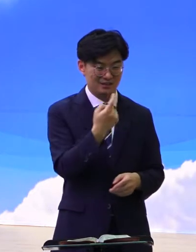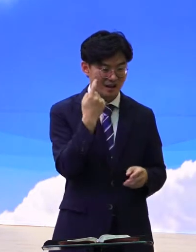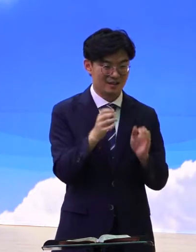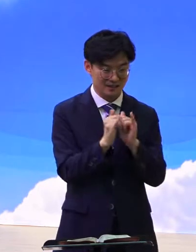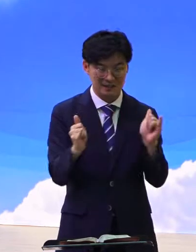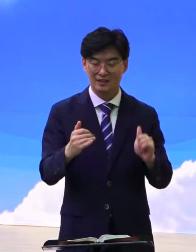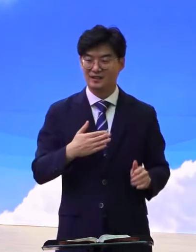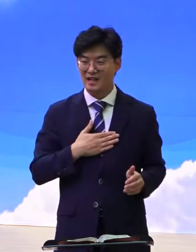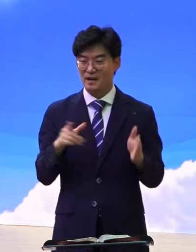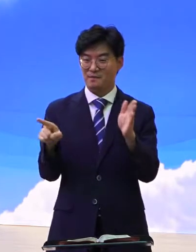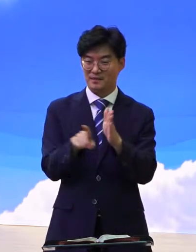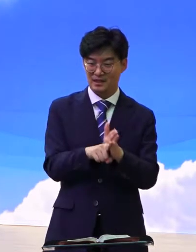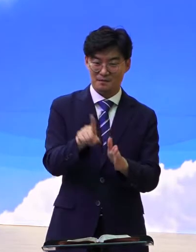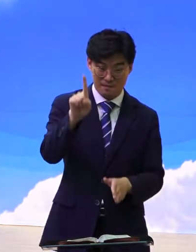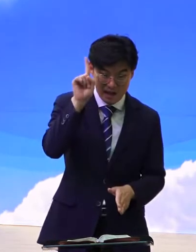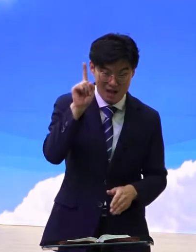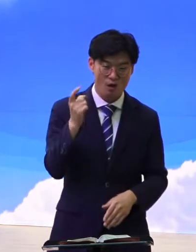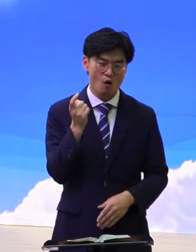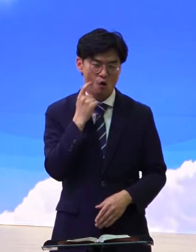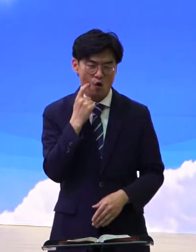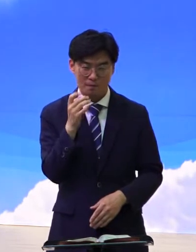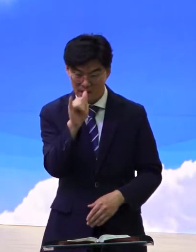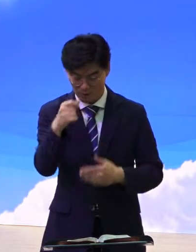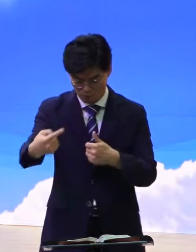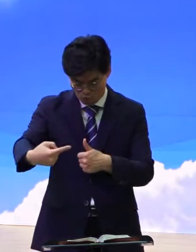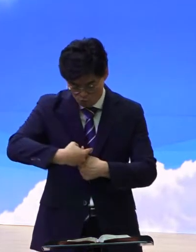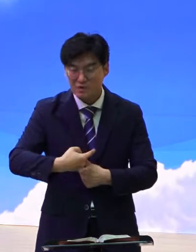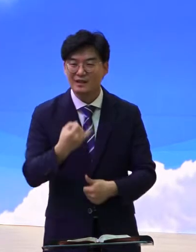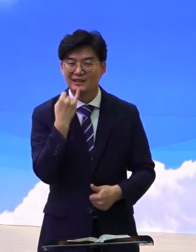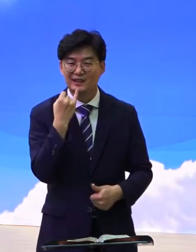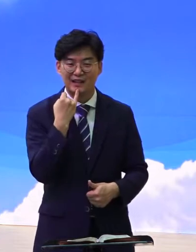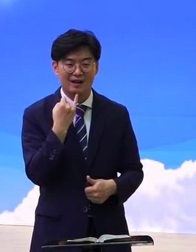정말 여러분 믿음의 생명을 걸고 있으십니까?